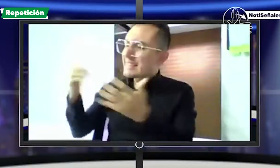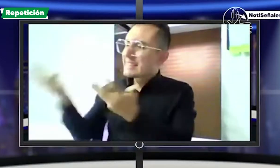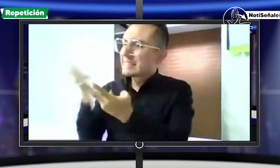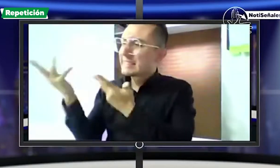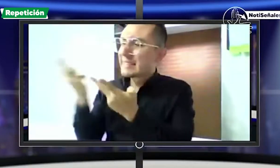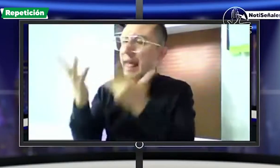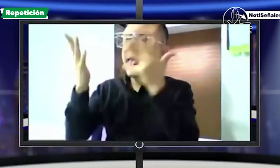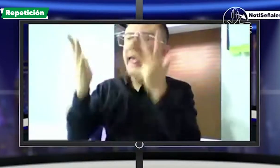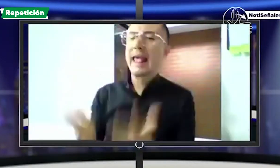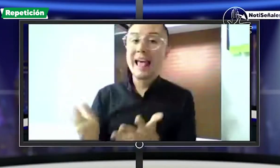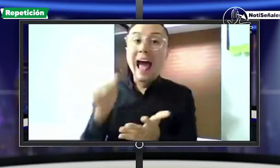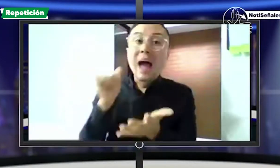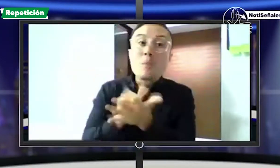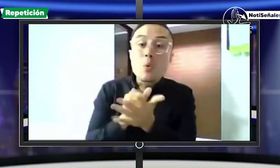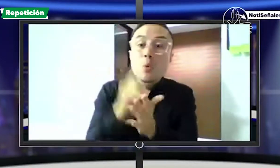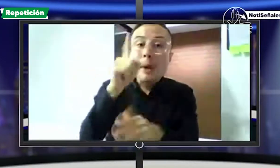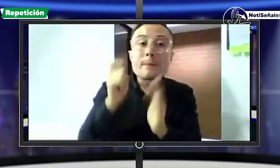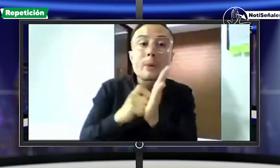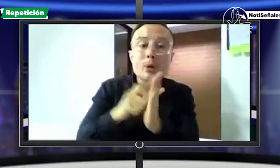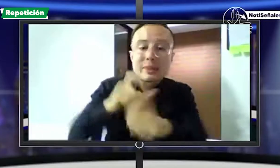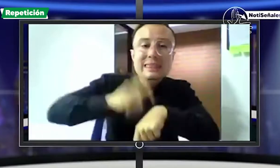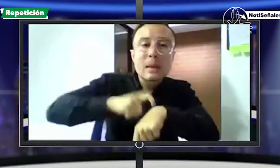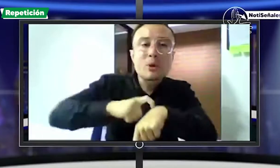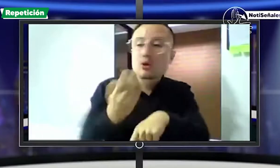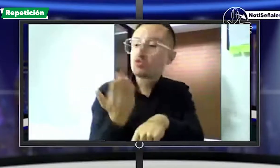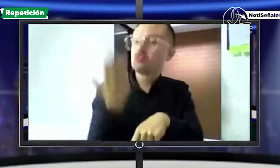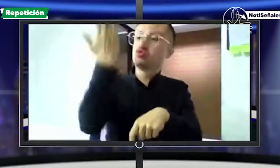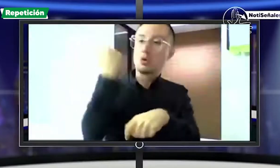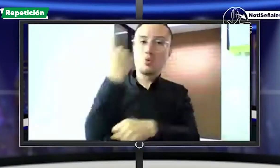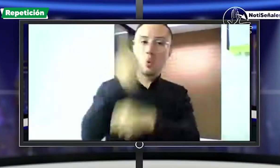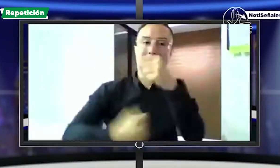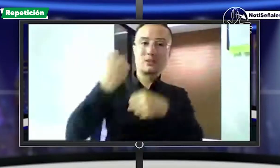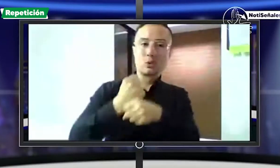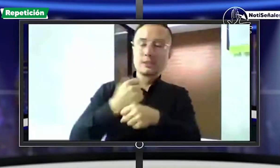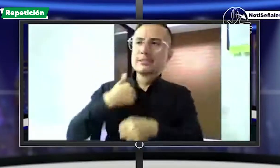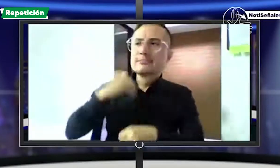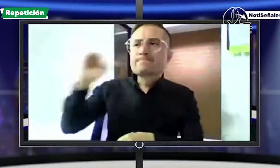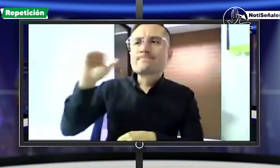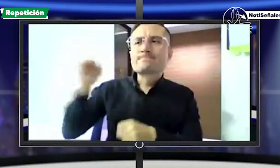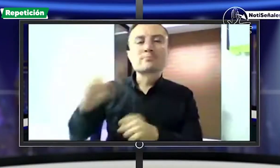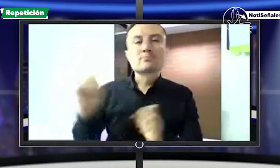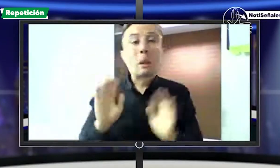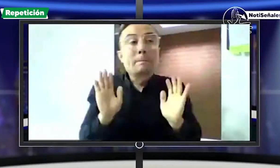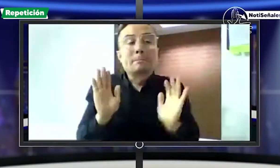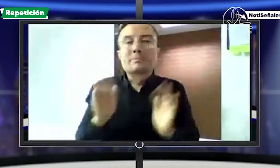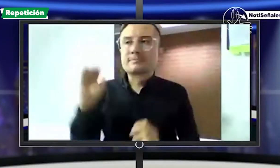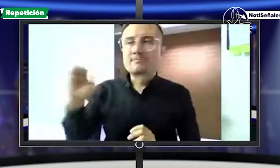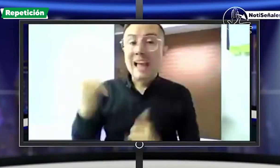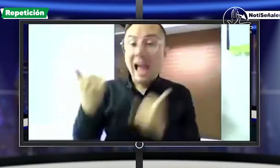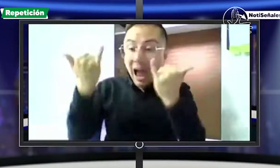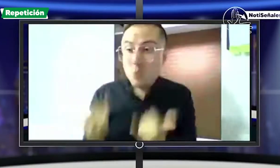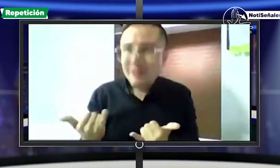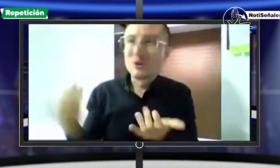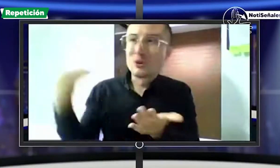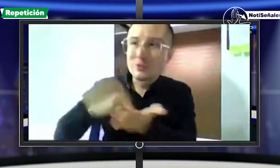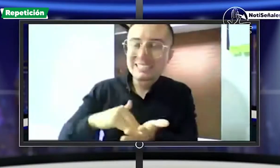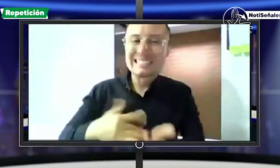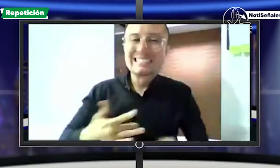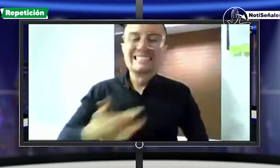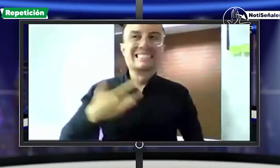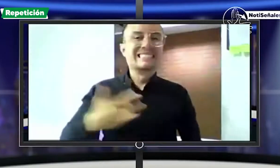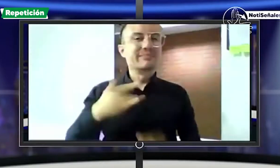¿qué hago yo? ¿Cómo logro solucionar esta situación? Incluso tuvo que sacar de su bolsillo para que una persona sorda lo tuviera que hacer.